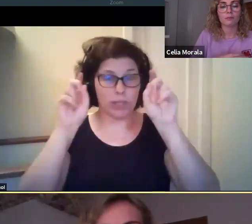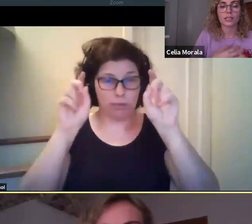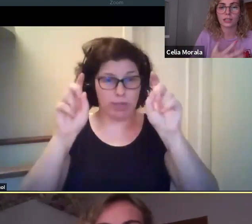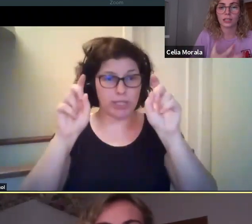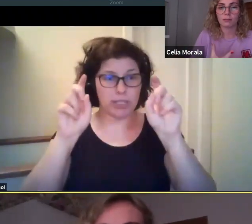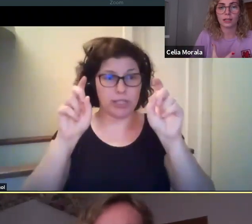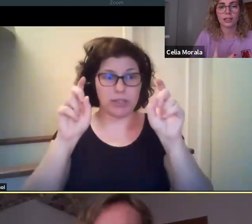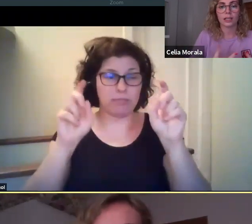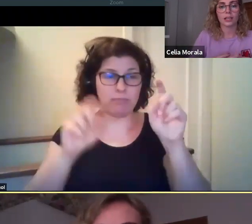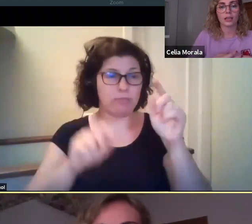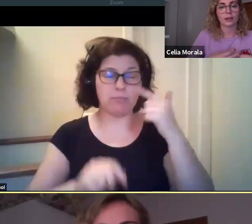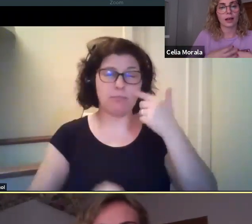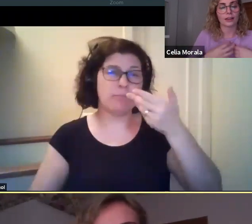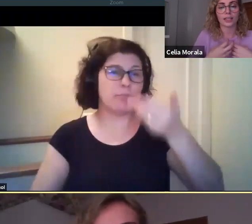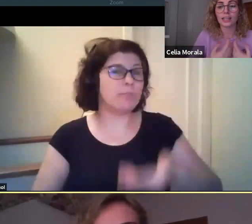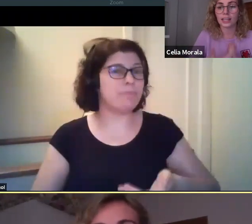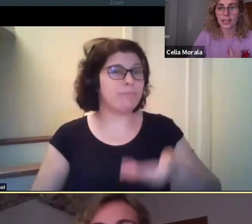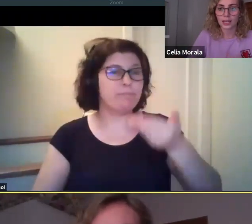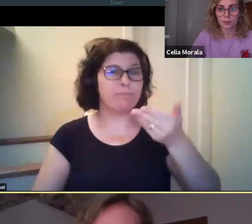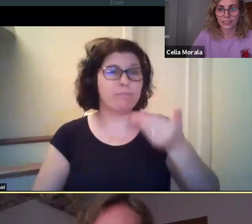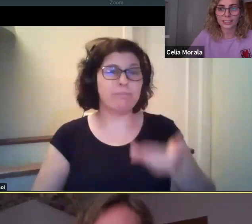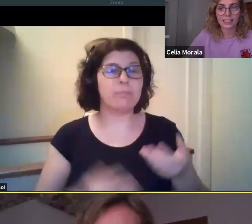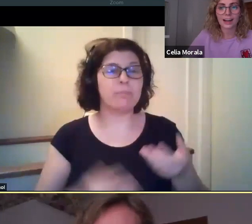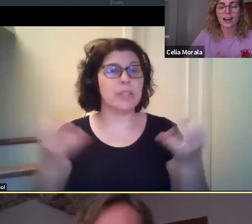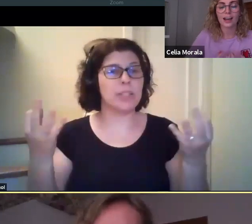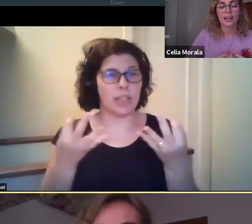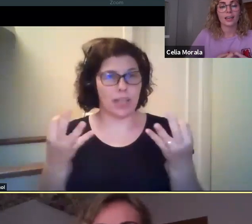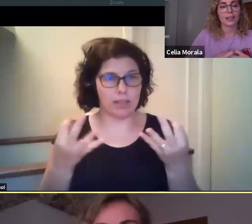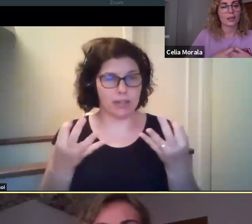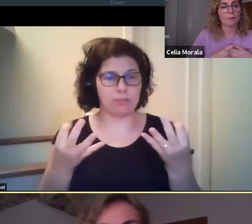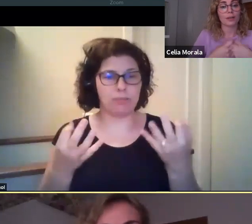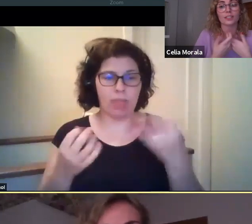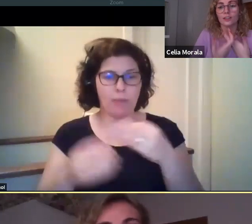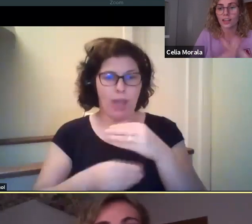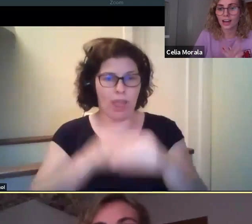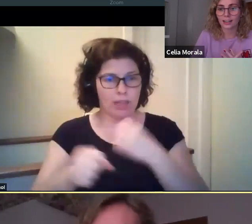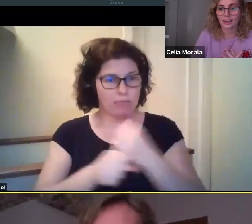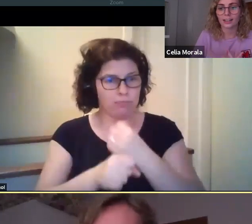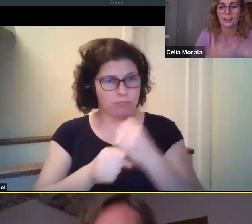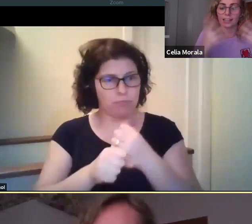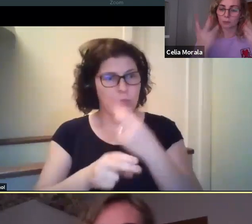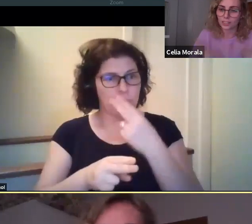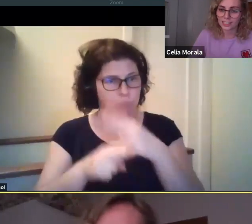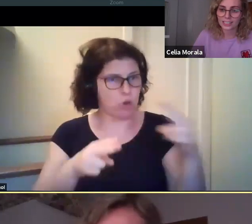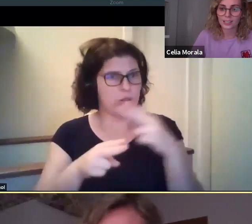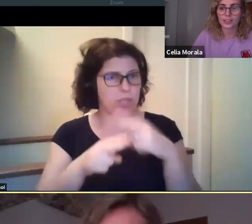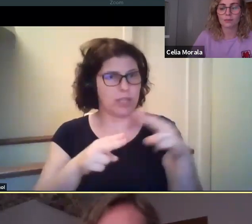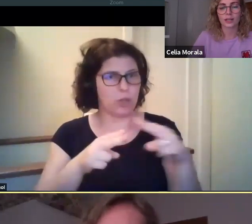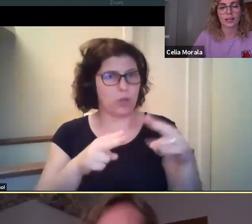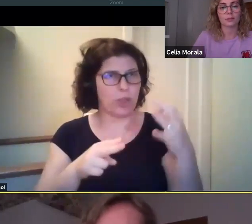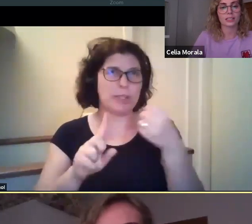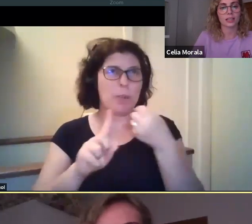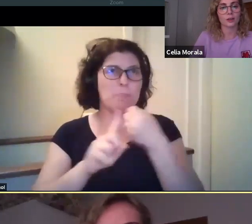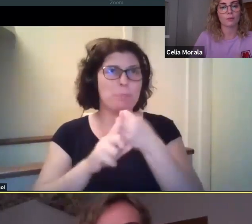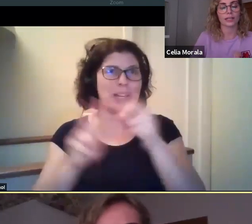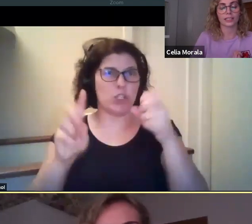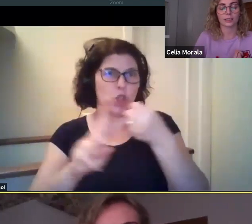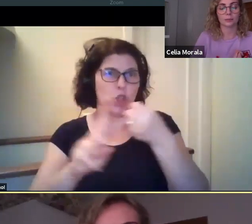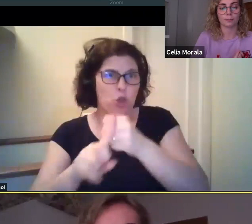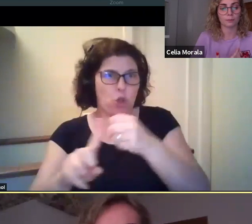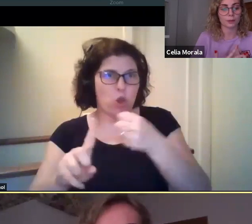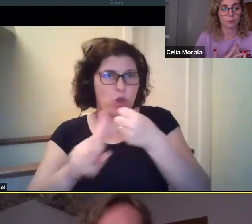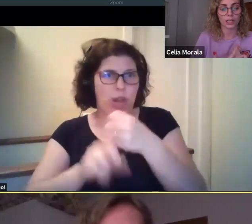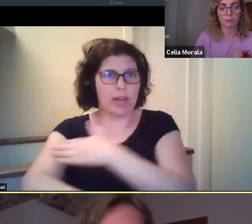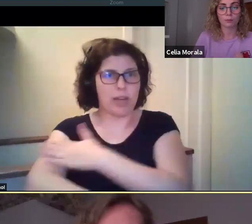es imprescindible hacer incidencia política, presionar en el buen sentido siempre a la administración para que